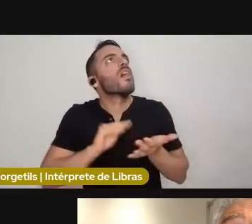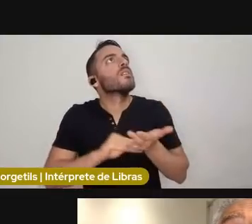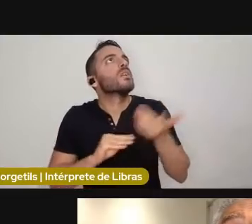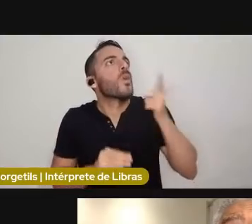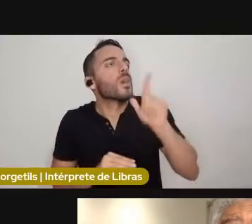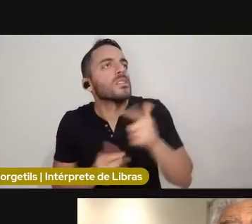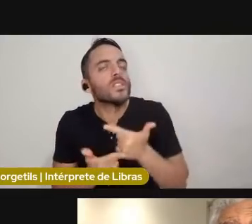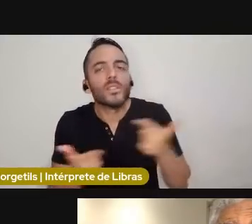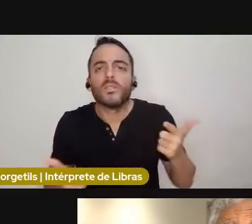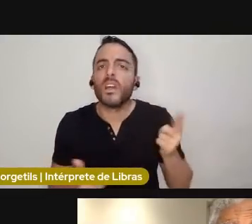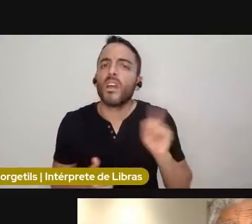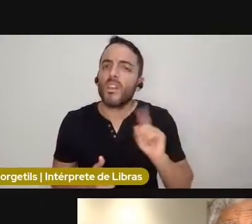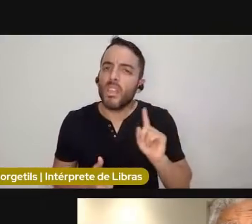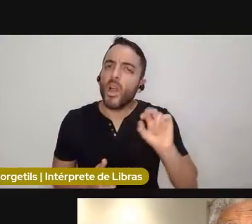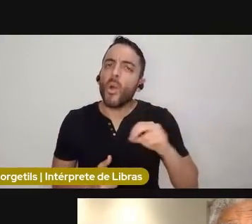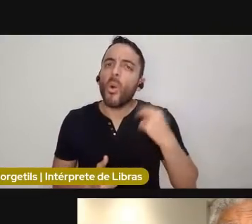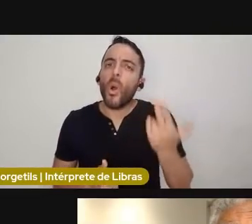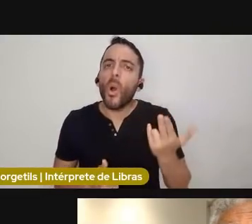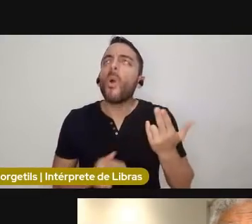não será.